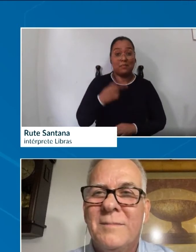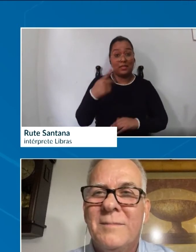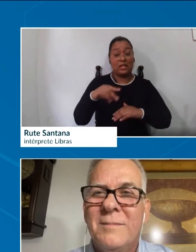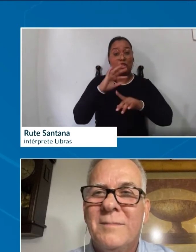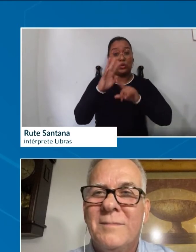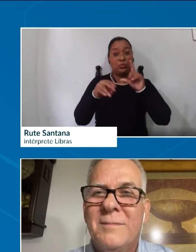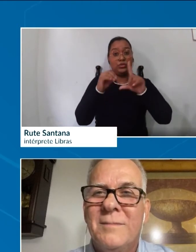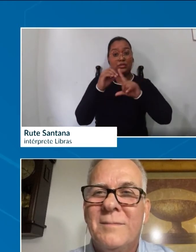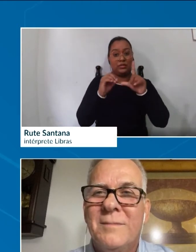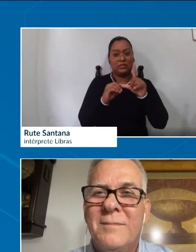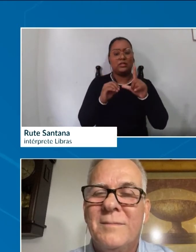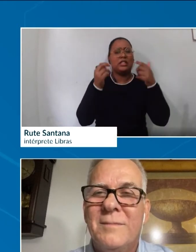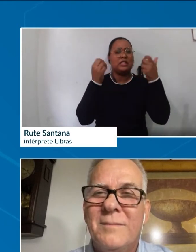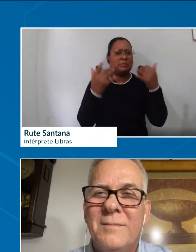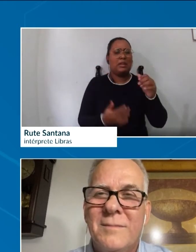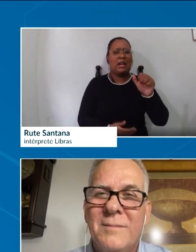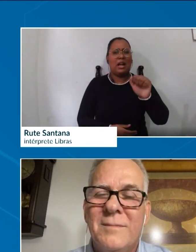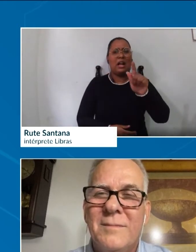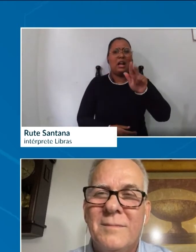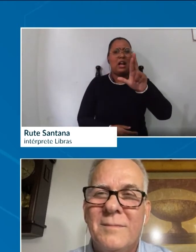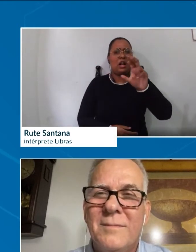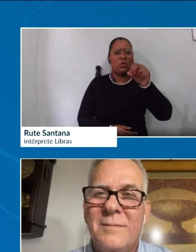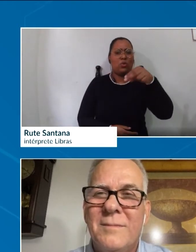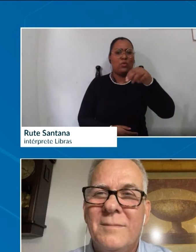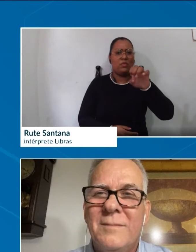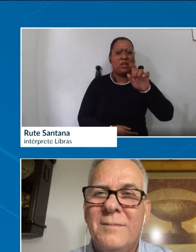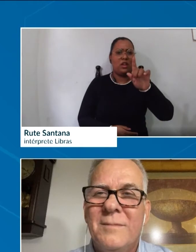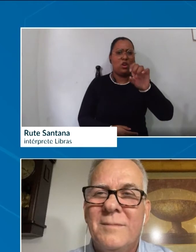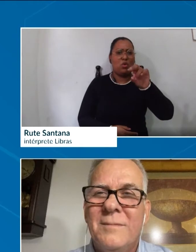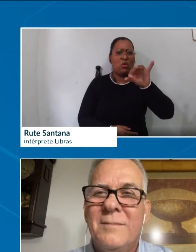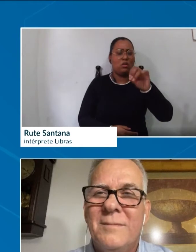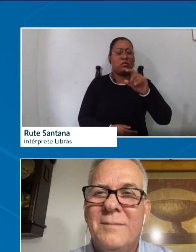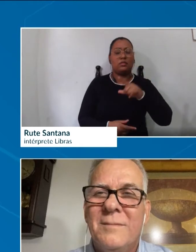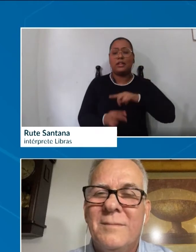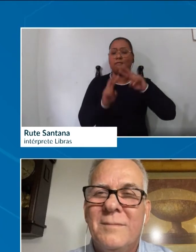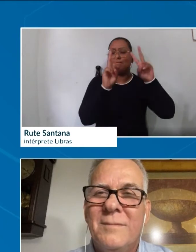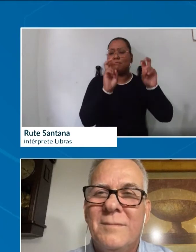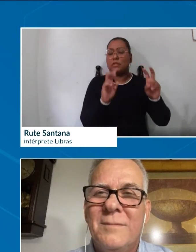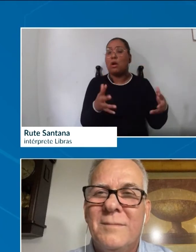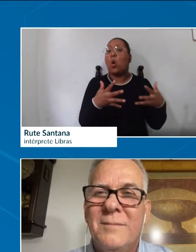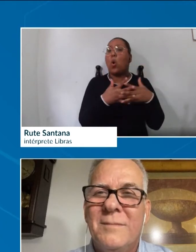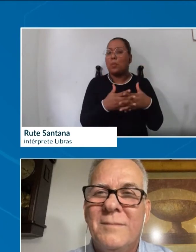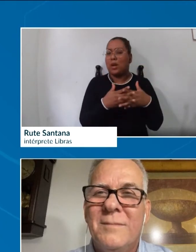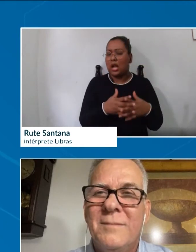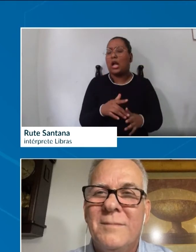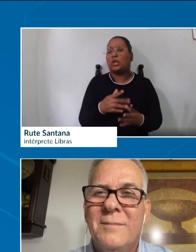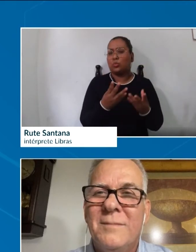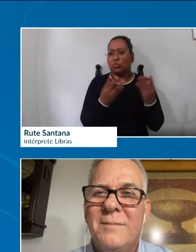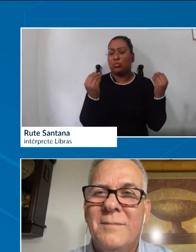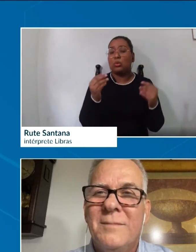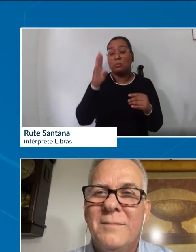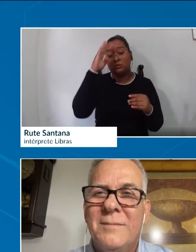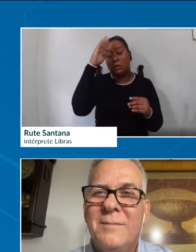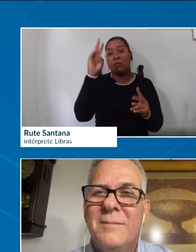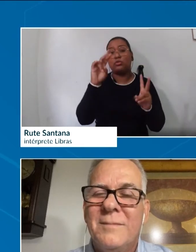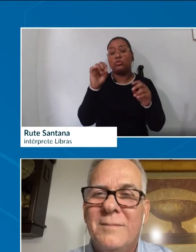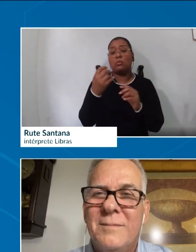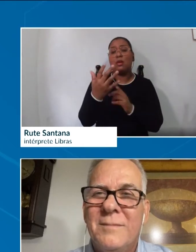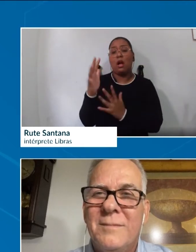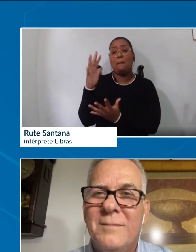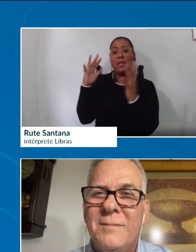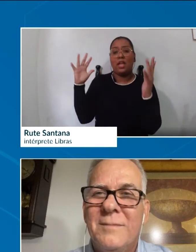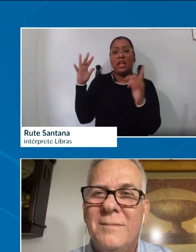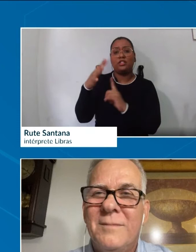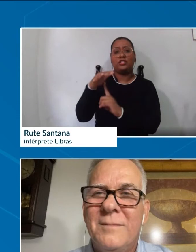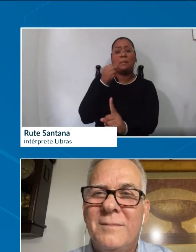sobre agronegócio há um tempo, tem muitas questões complicadas que envolve, e uma delas é justamente esse impacto ambiental. Queria que o